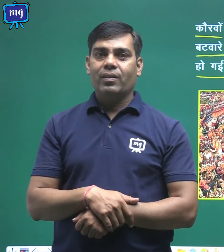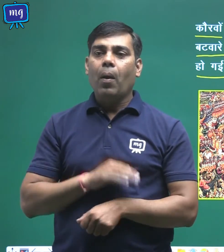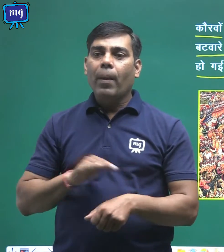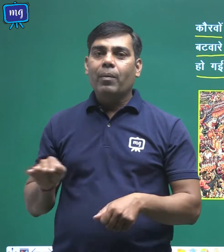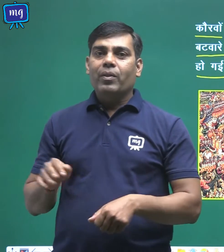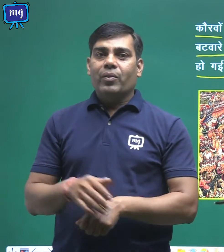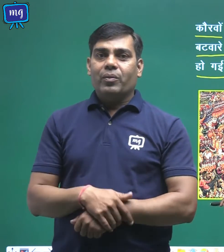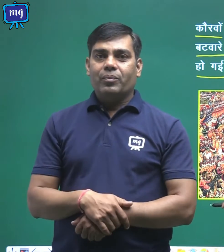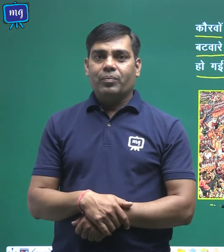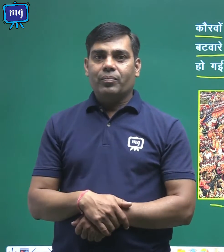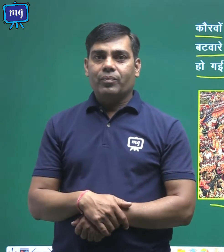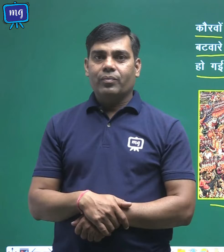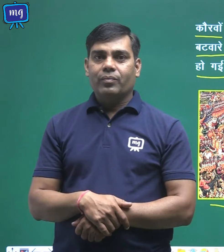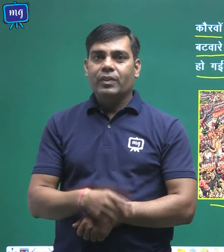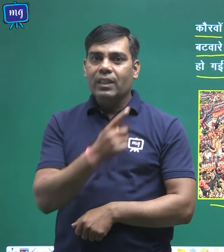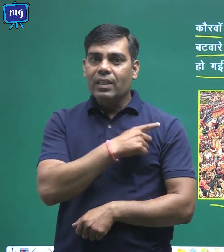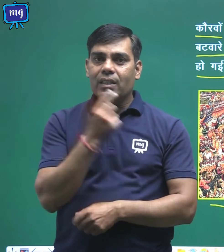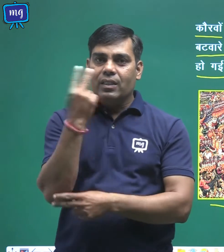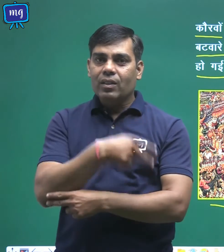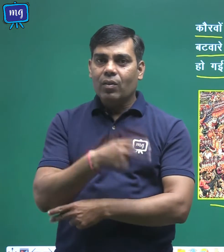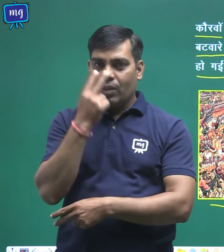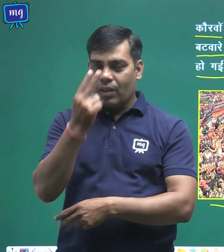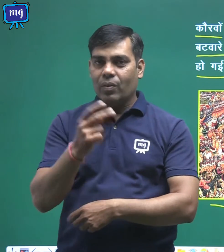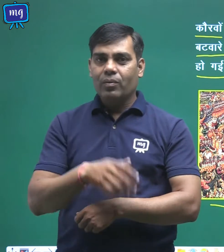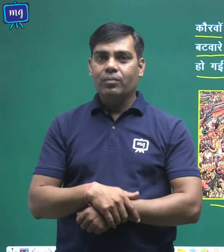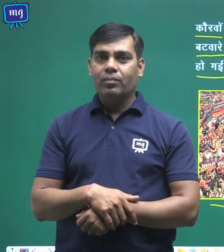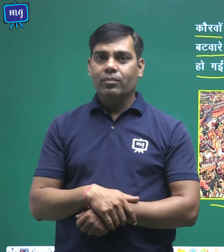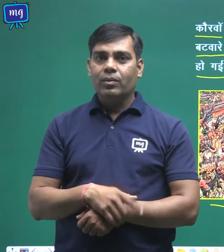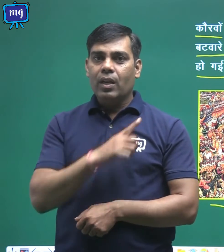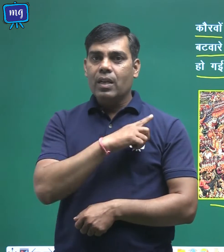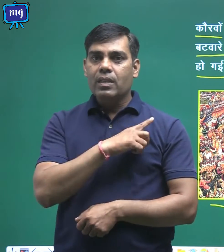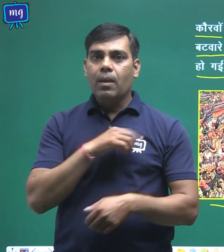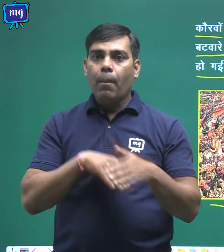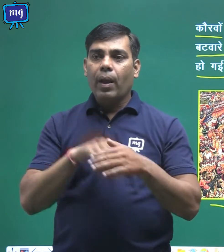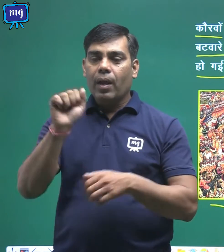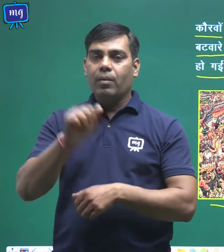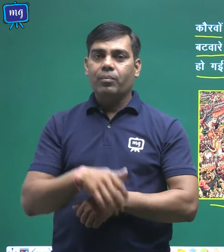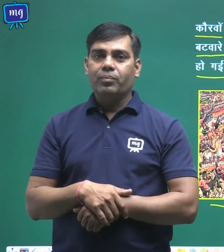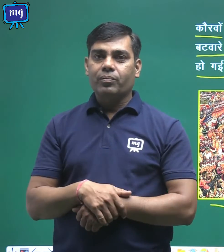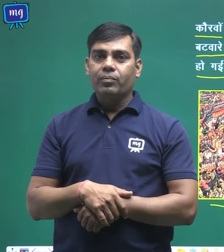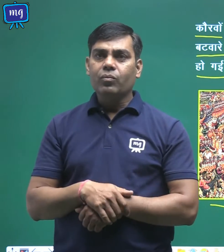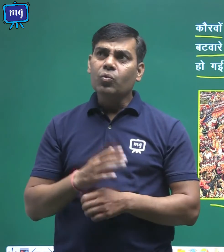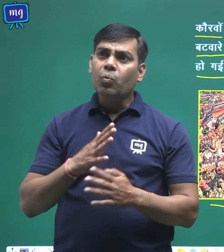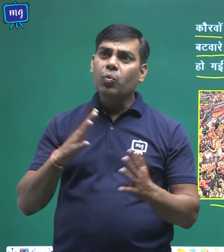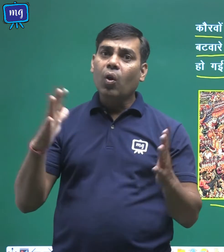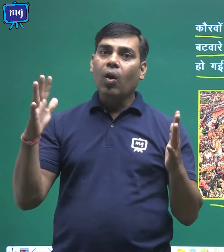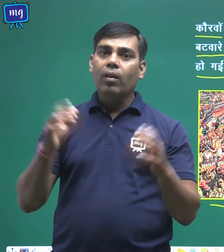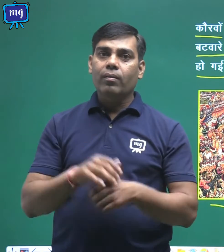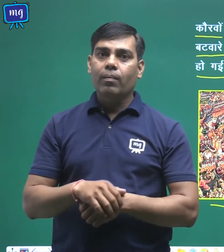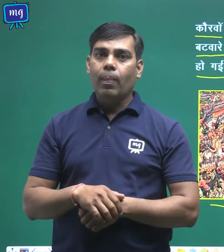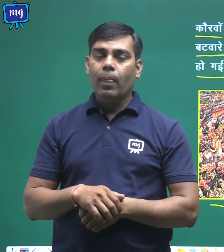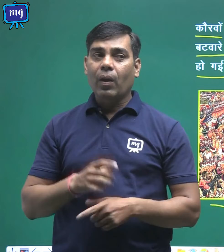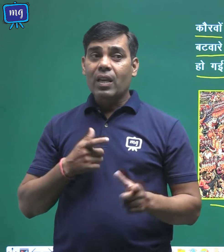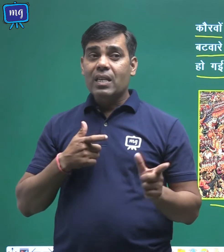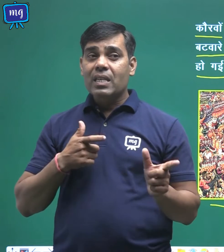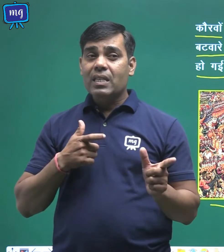प्यारे बच्चों, इस चित्र को देखो। इसमें आप विशाल सेनाओं को